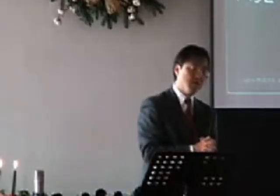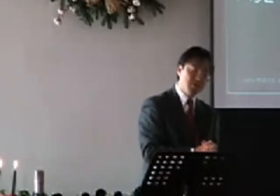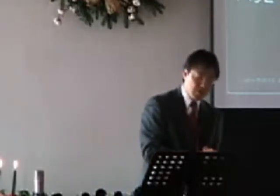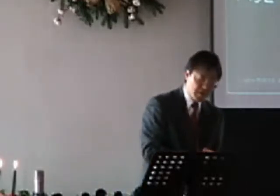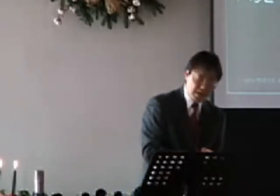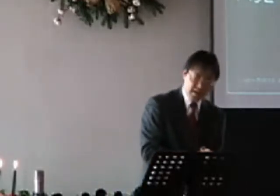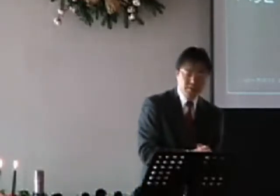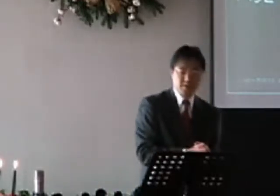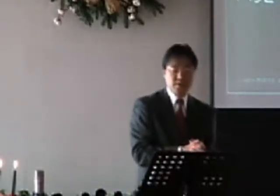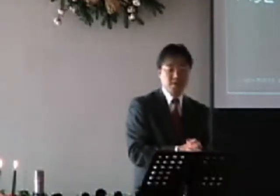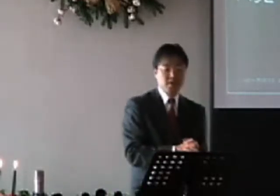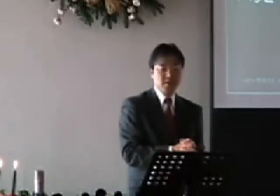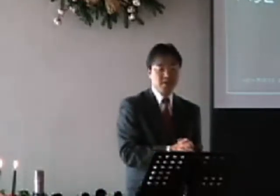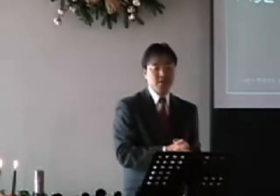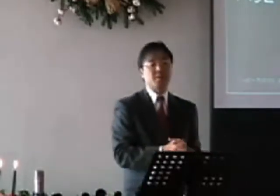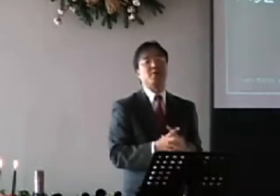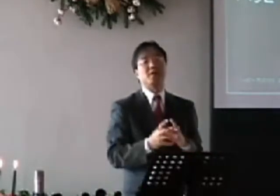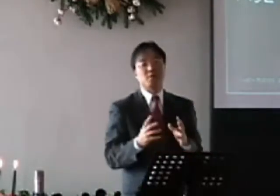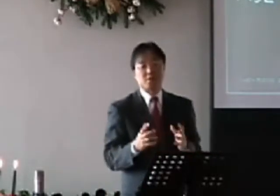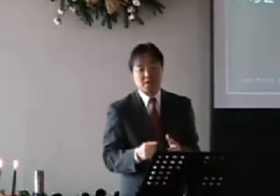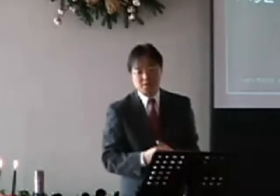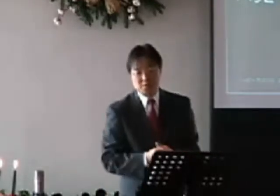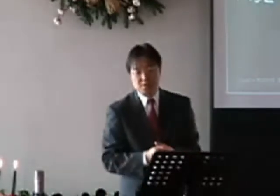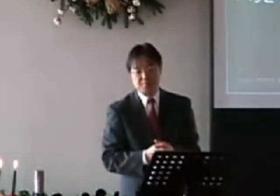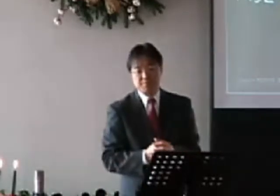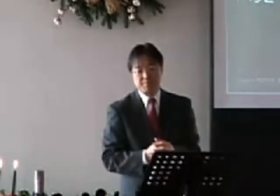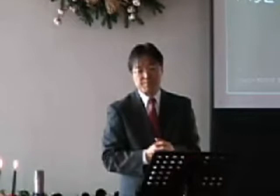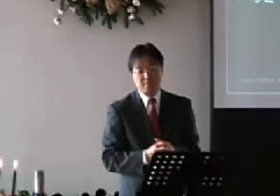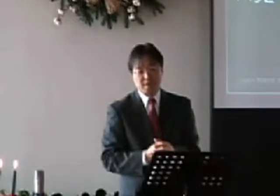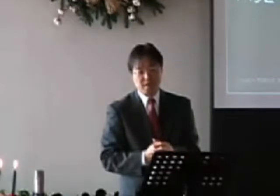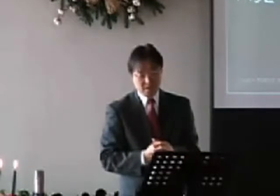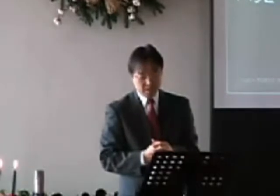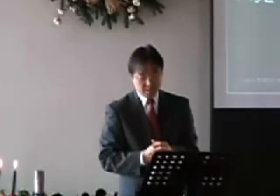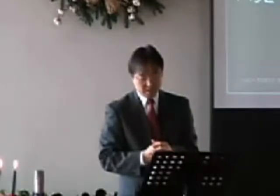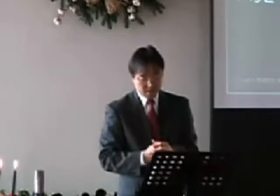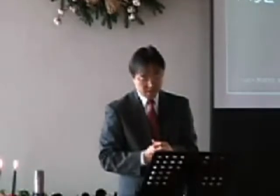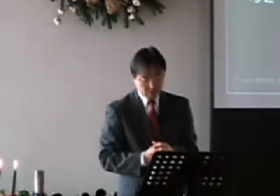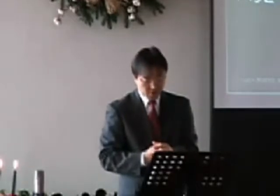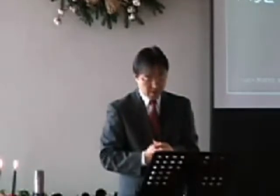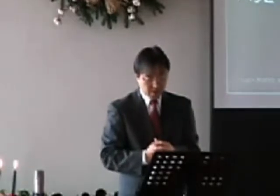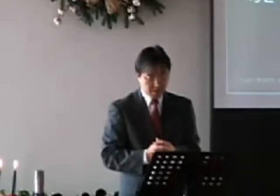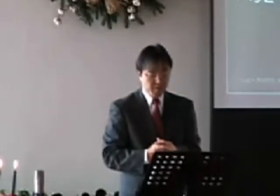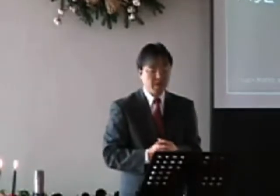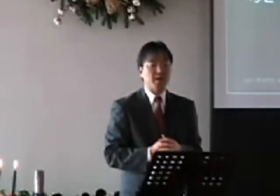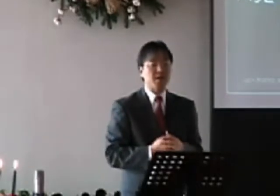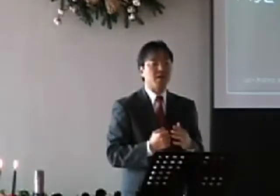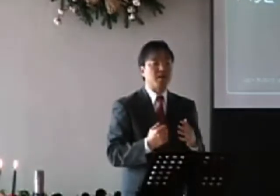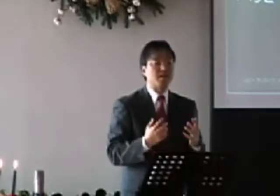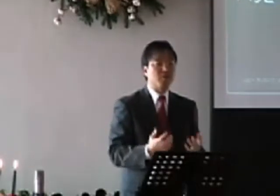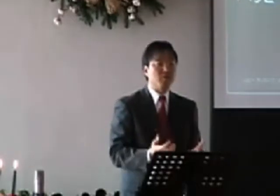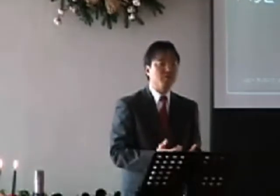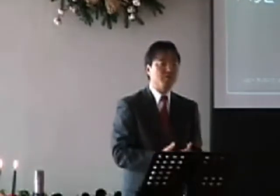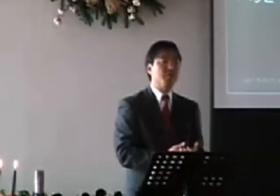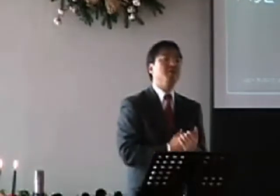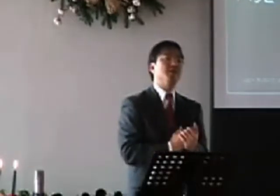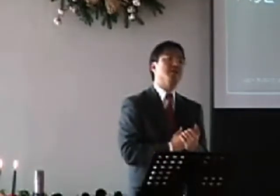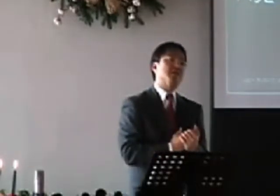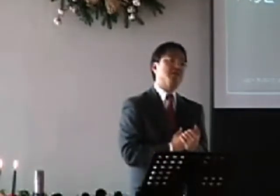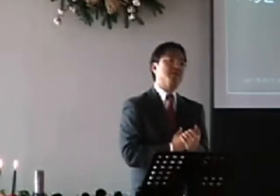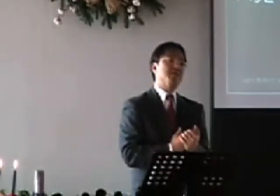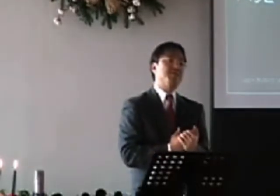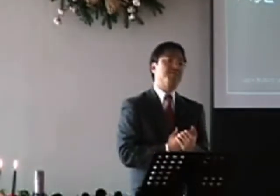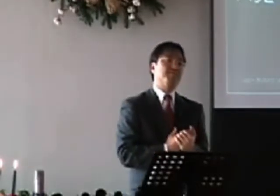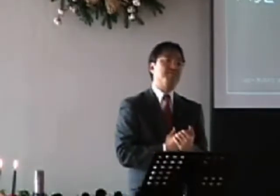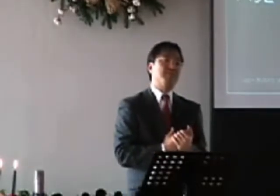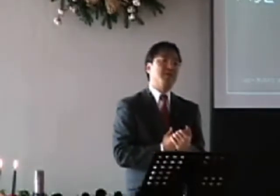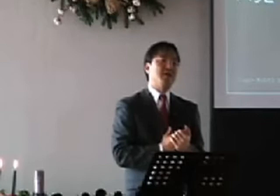あなたを探しています。あなたが寂しいとき、辛いとき、苦しいとき、孤独なとき、どうしようかわからないとき、イエス様